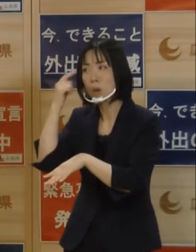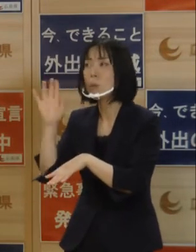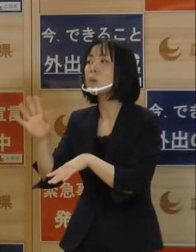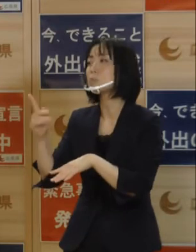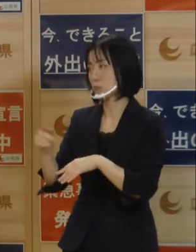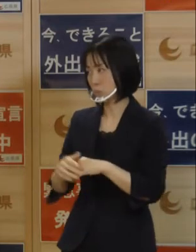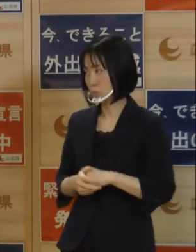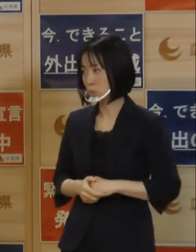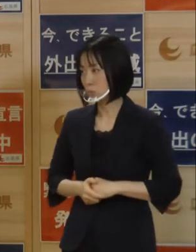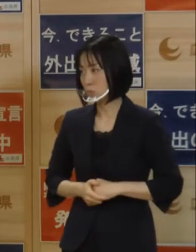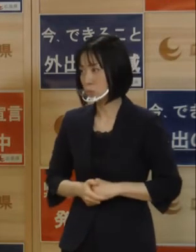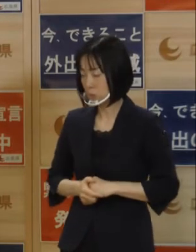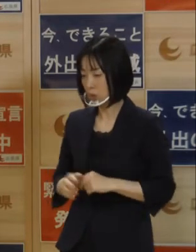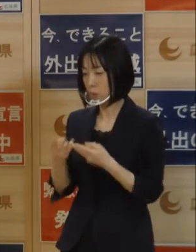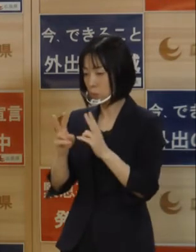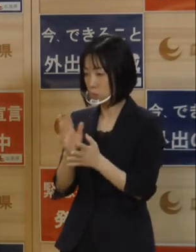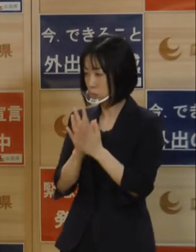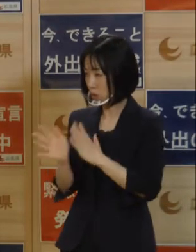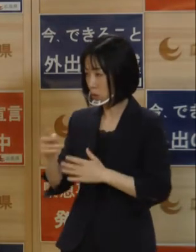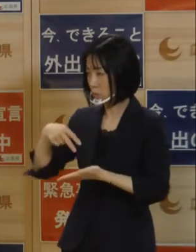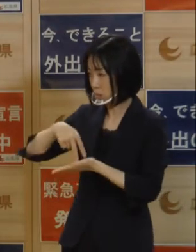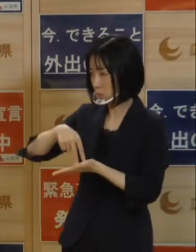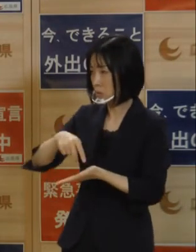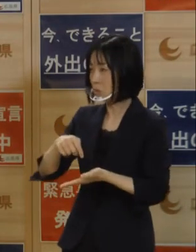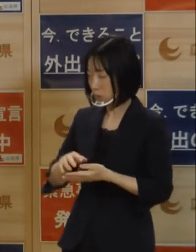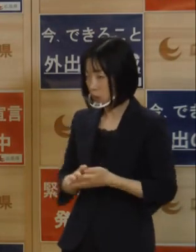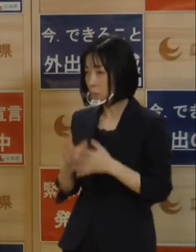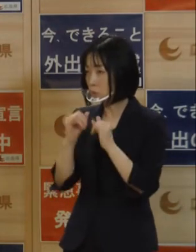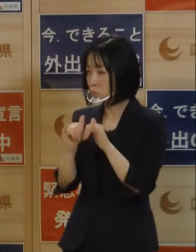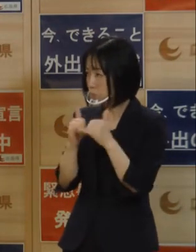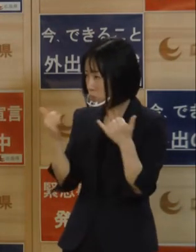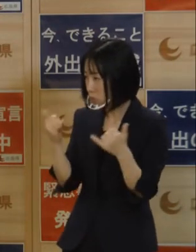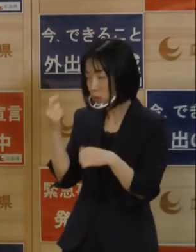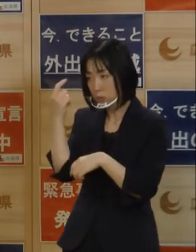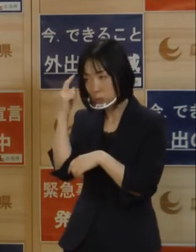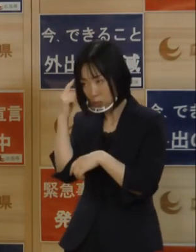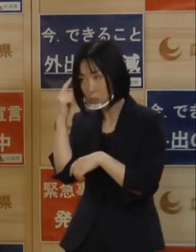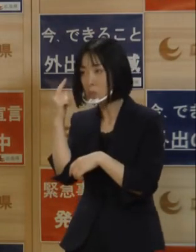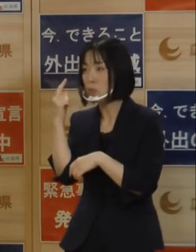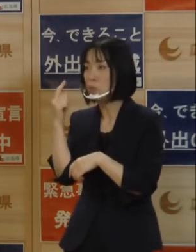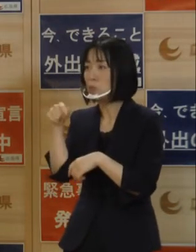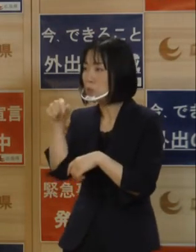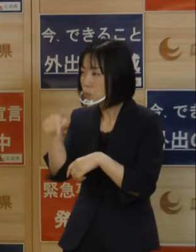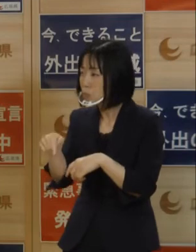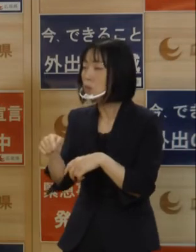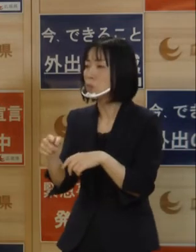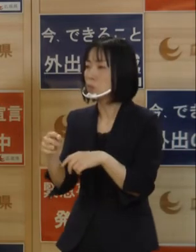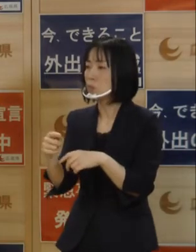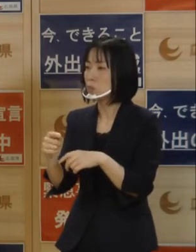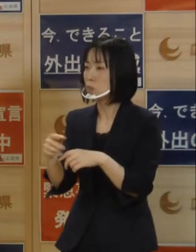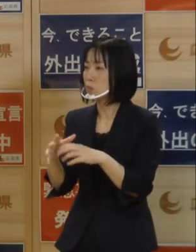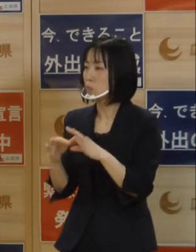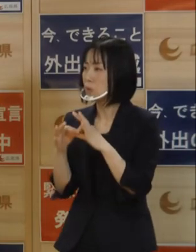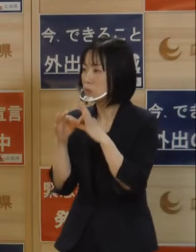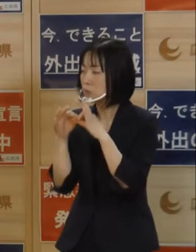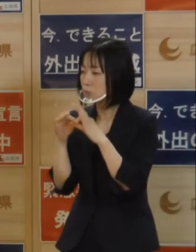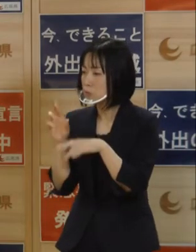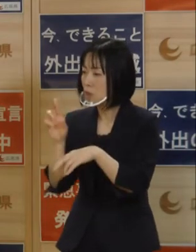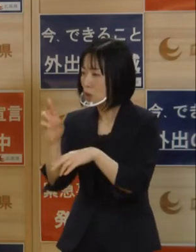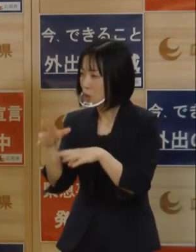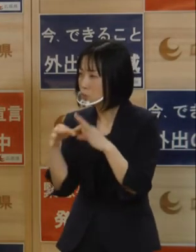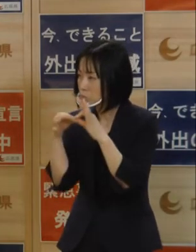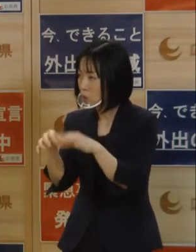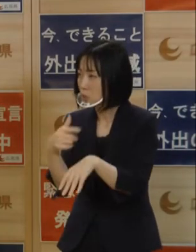ては、まあ、それを、まあ、いかに AI という利用を進めていくのか、それ住民の皆